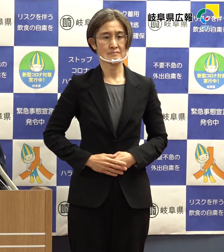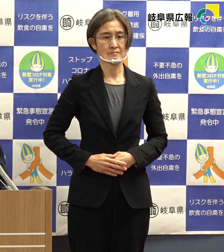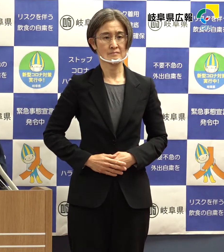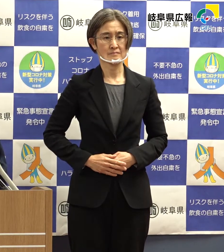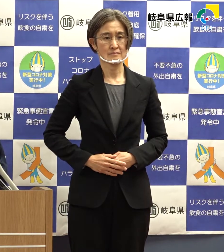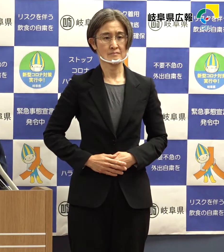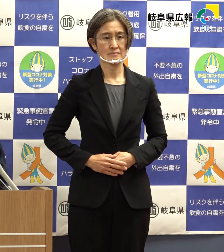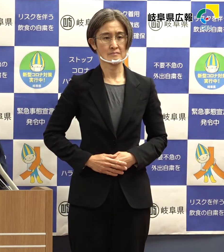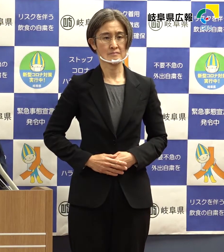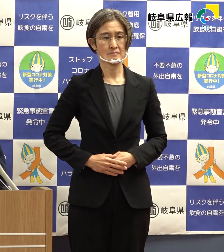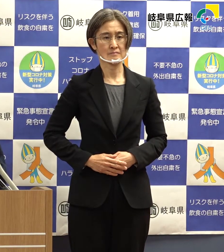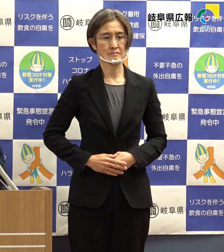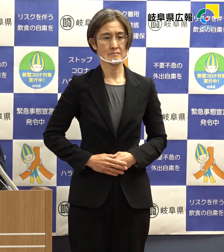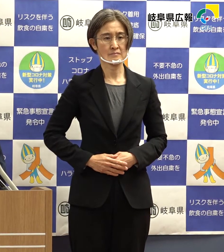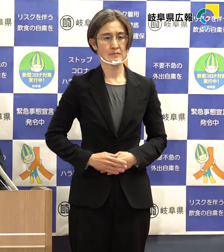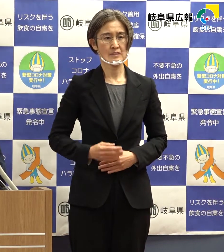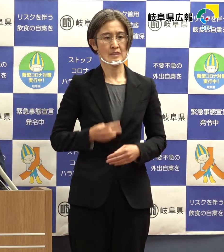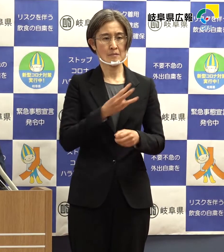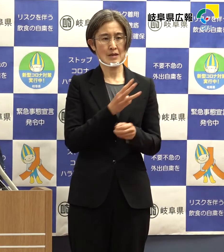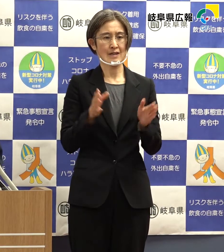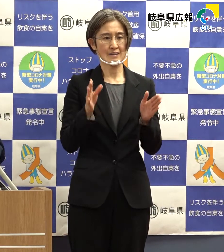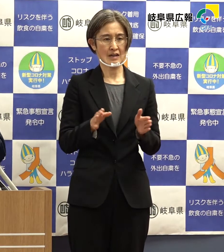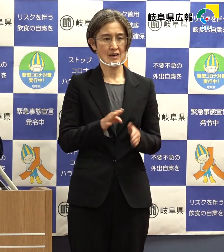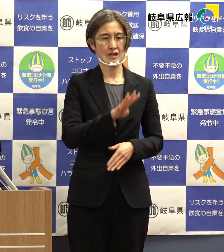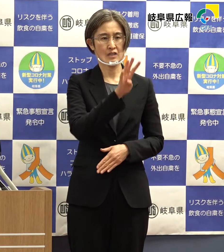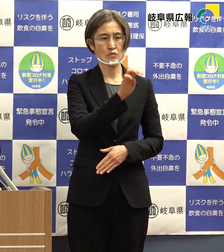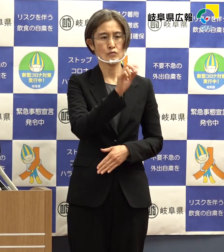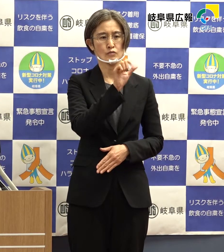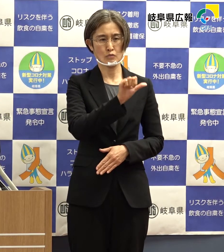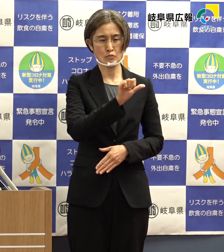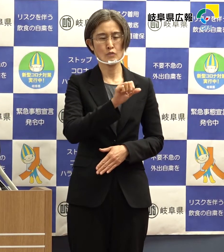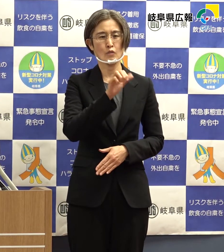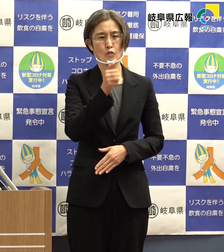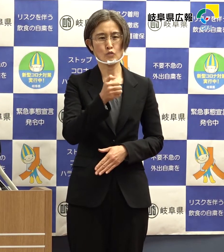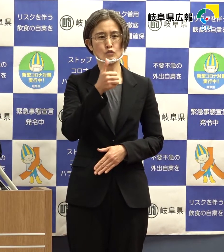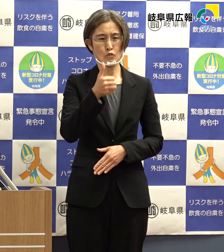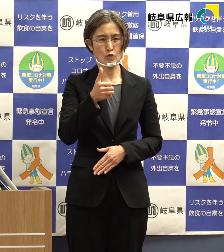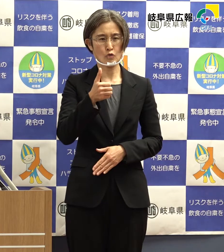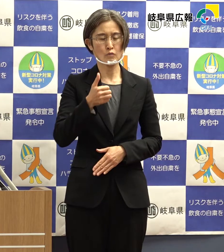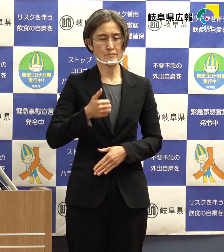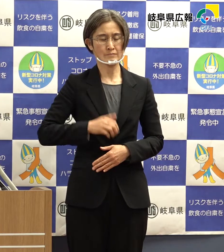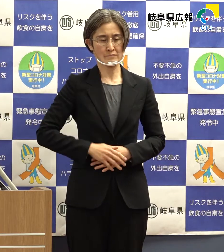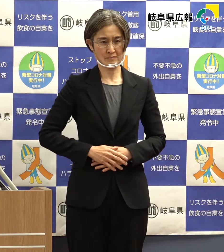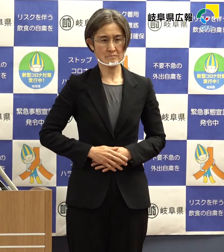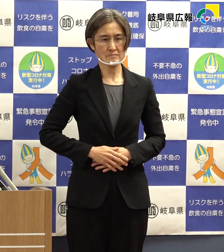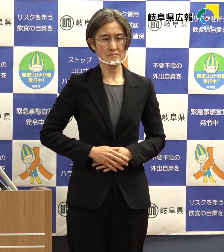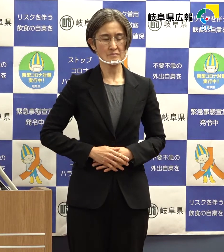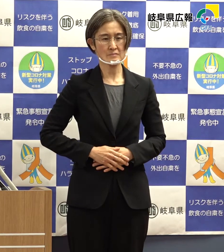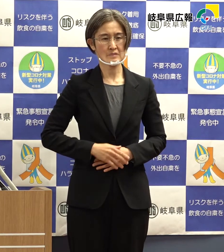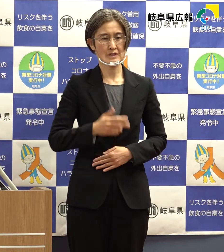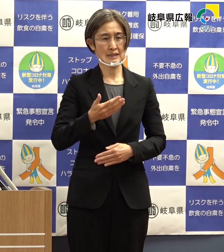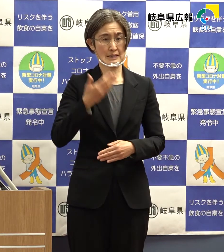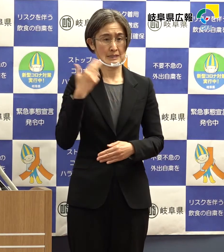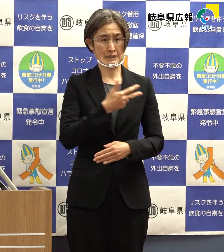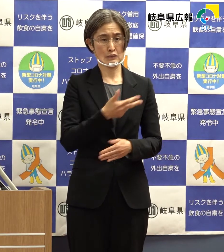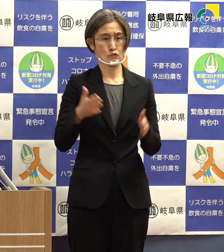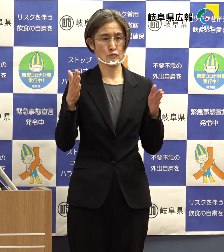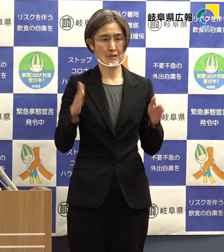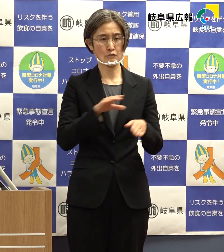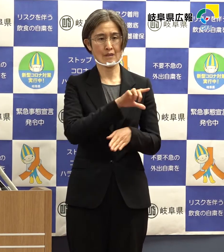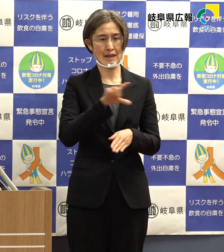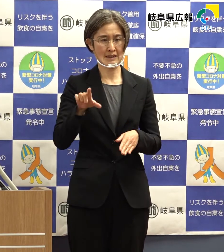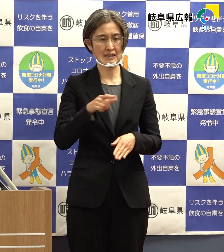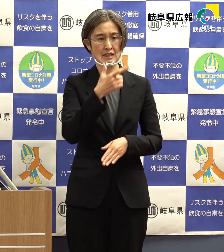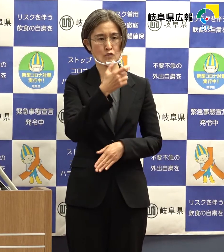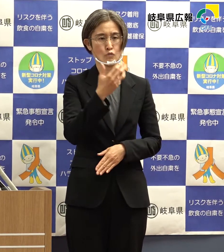この3日間でいくと46、65、55ということであります。直近1週間の平均が